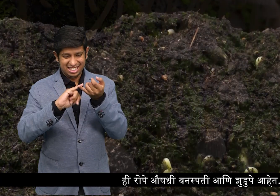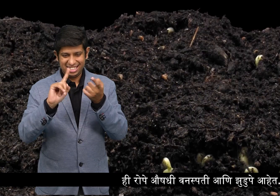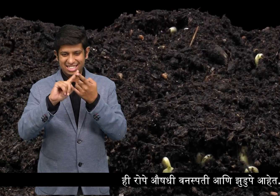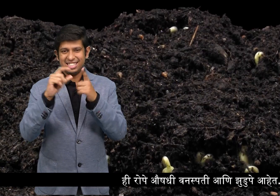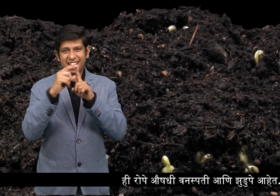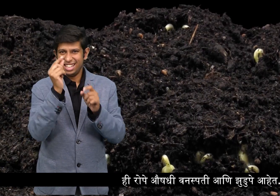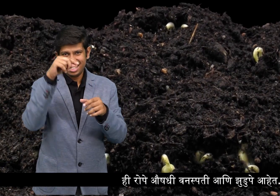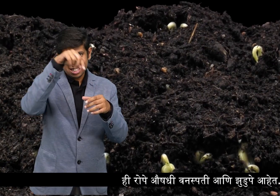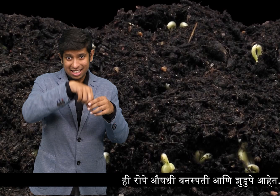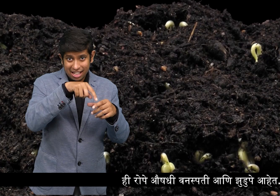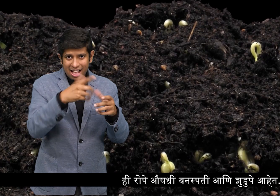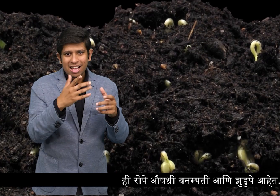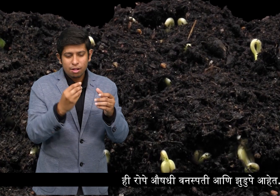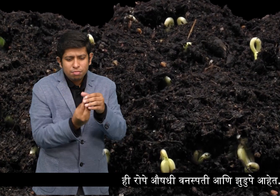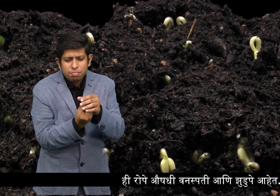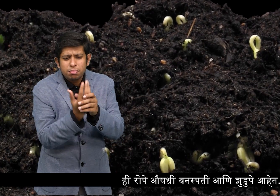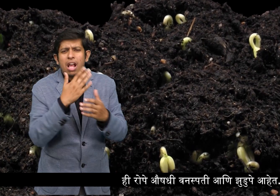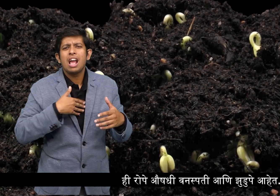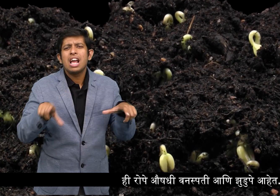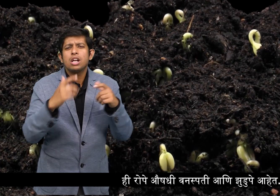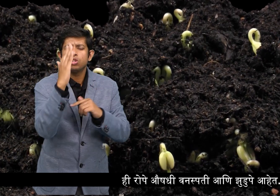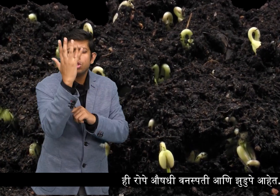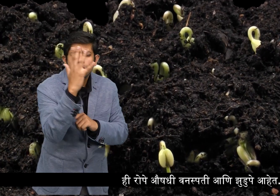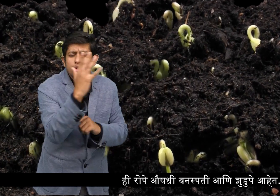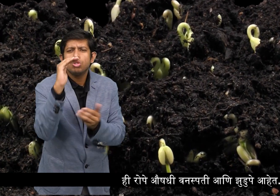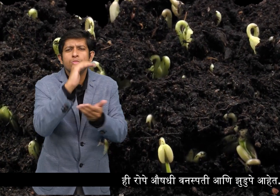ही रोपे औषधी वनस्पतीची आणि झुडपे आहेत.